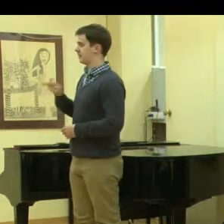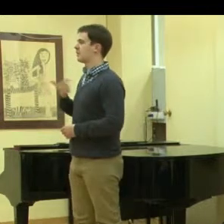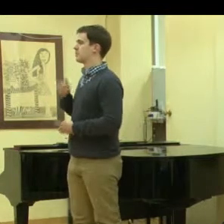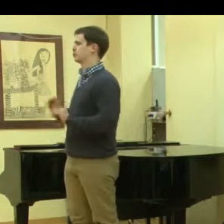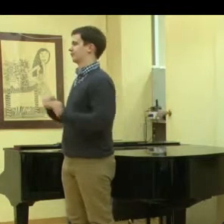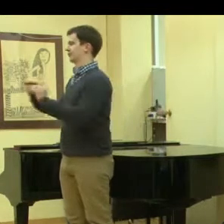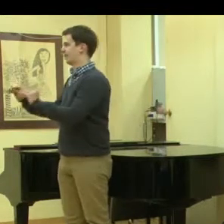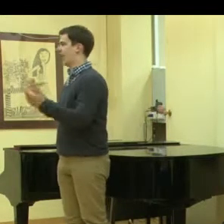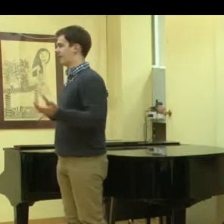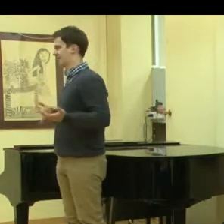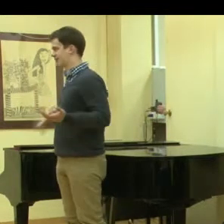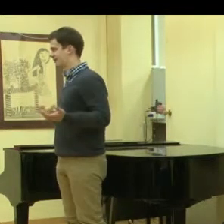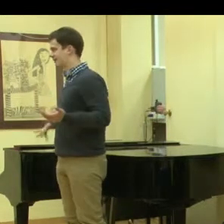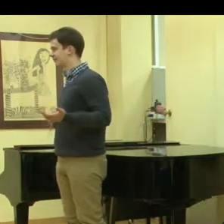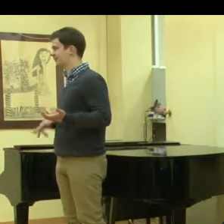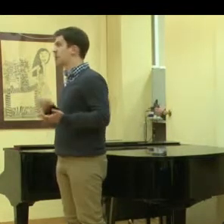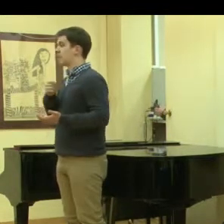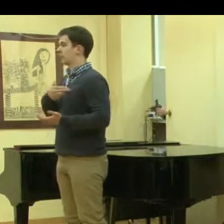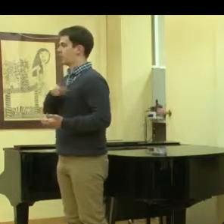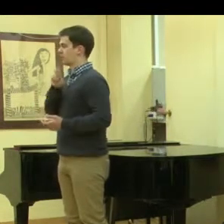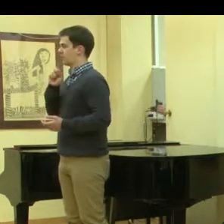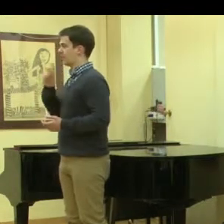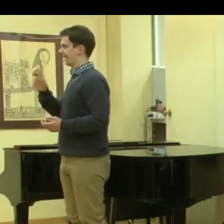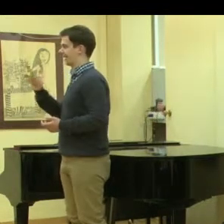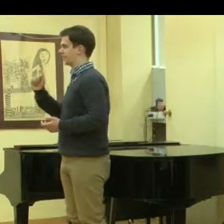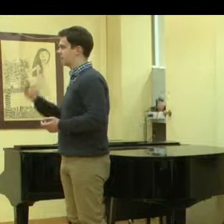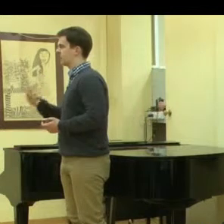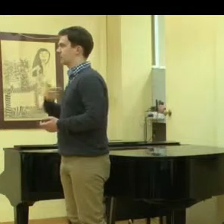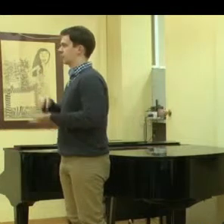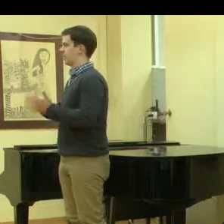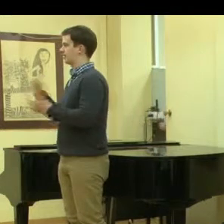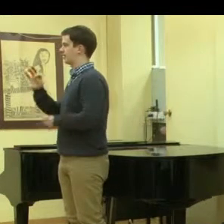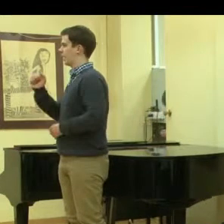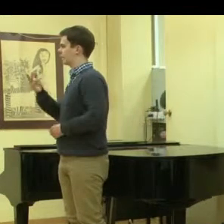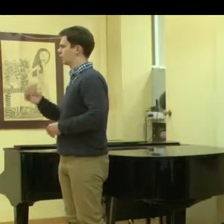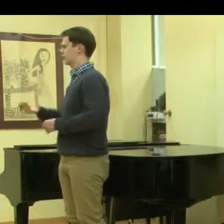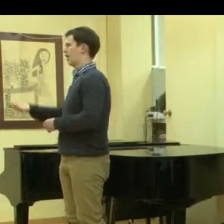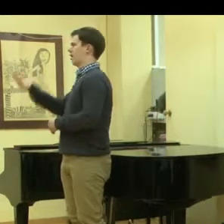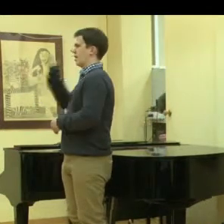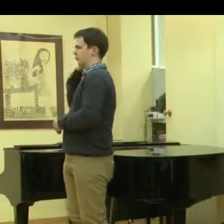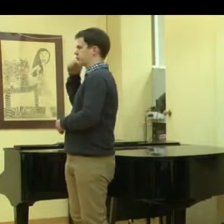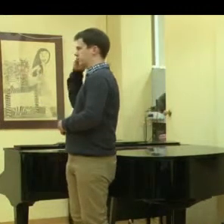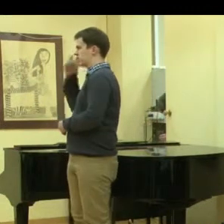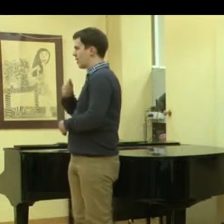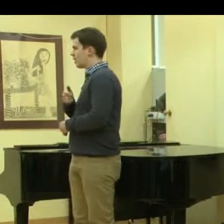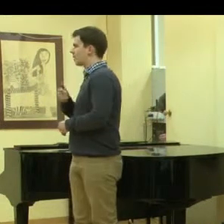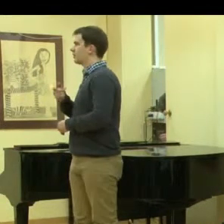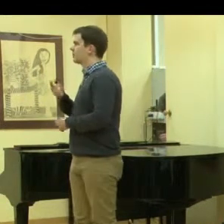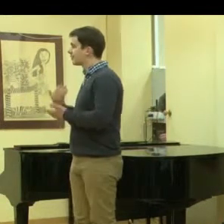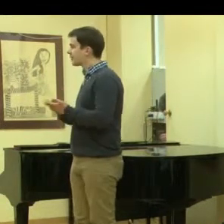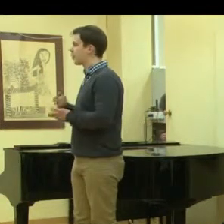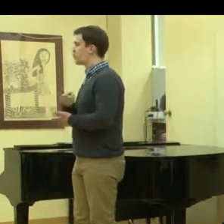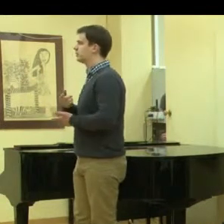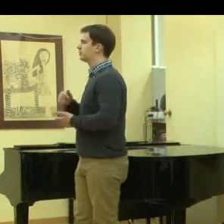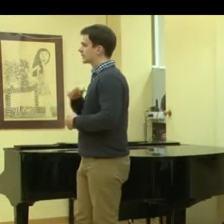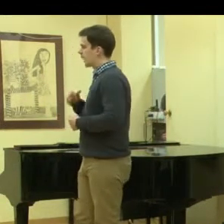w Argentynie. Cristian tańczył tango już wcześniej, także to jakby była też jego forma jakby łączenia się właśnie i bycia takiego